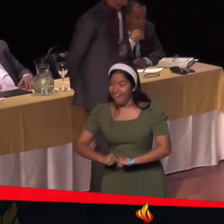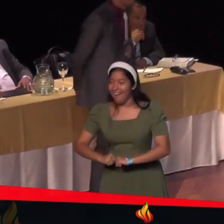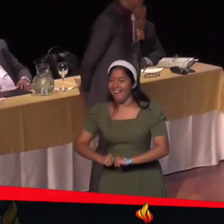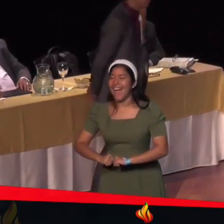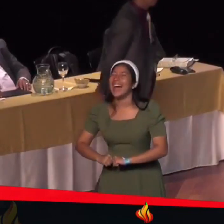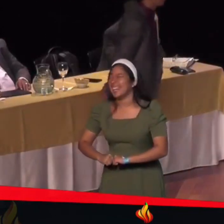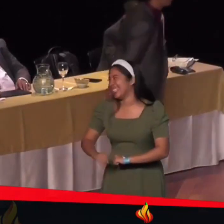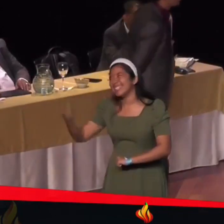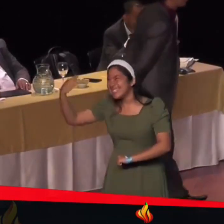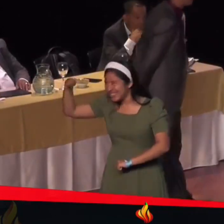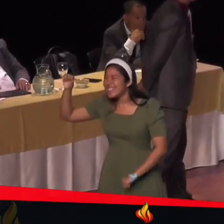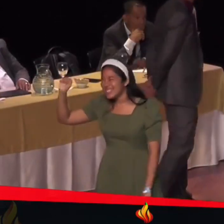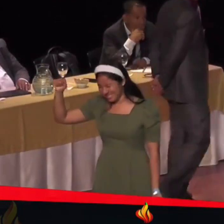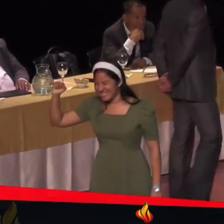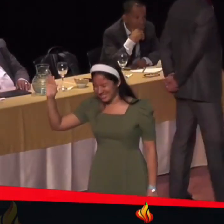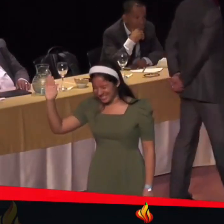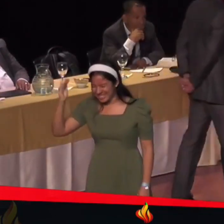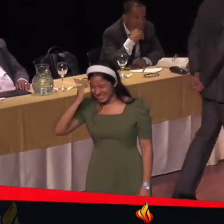las quiere.